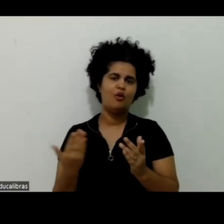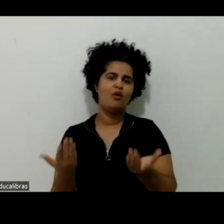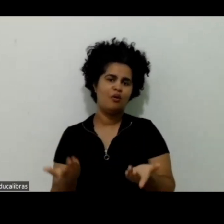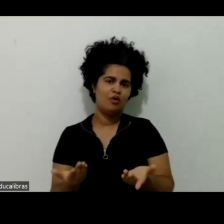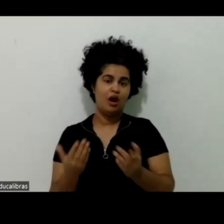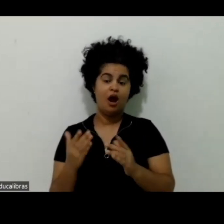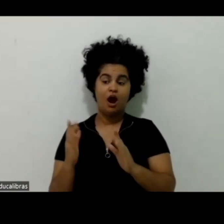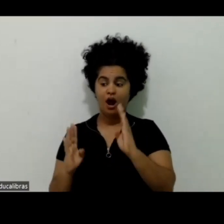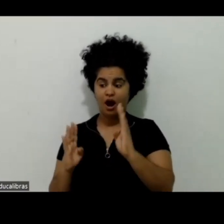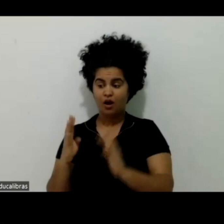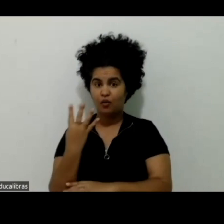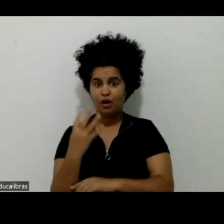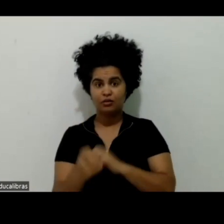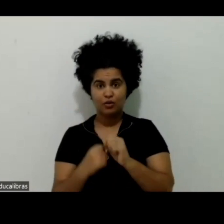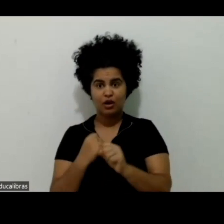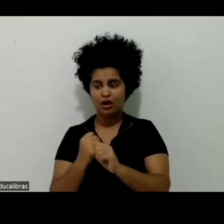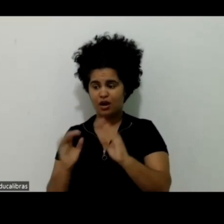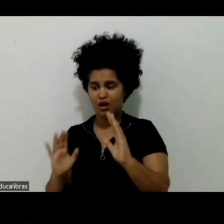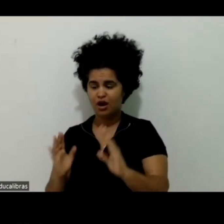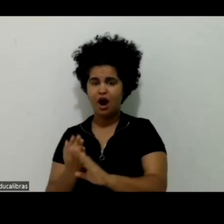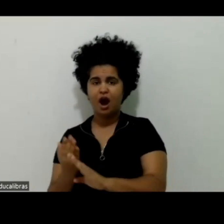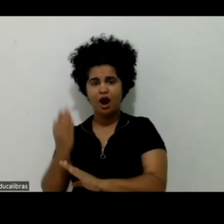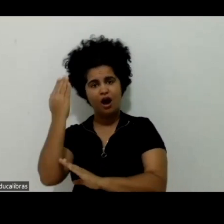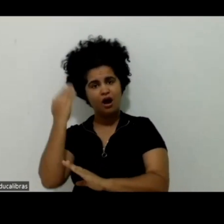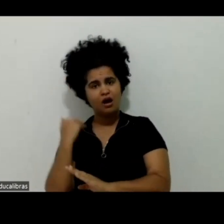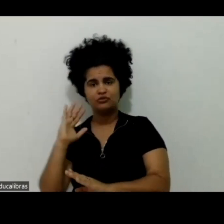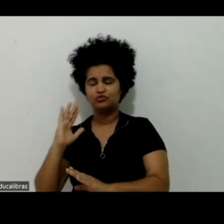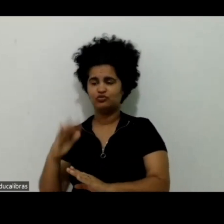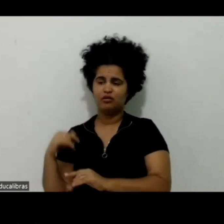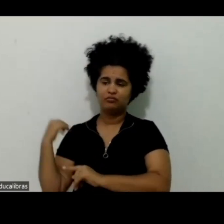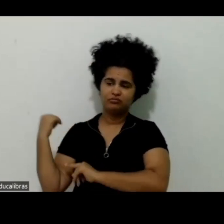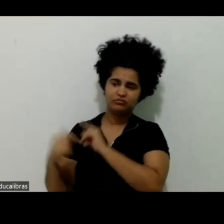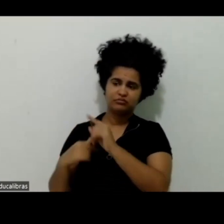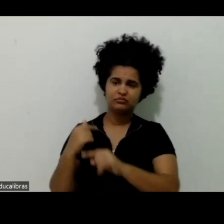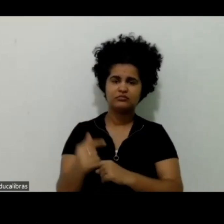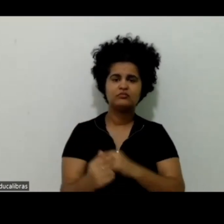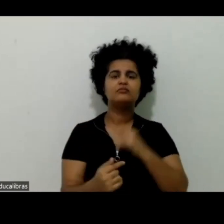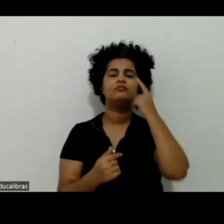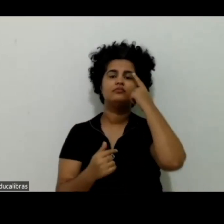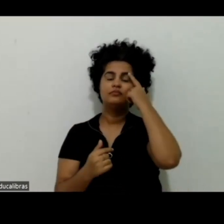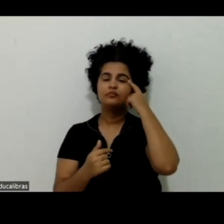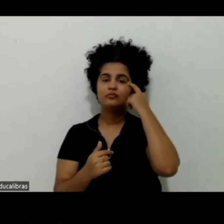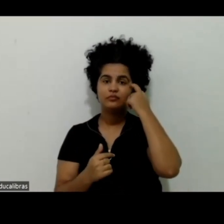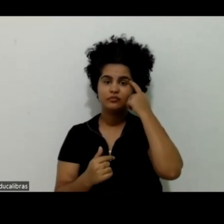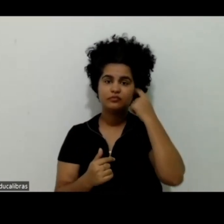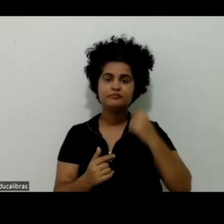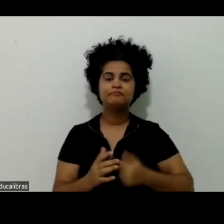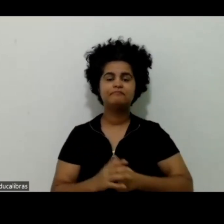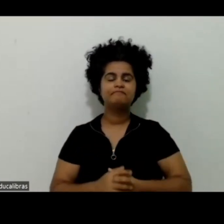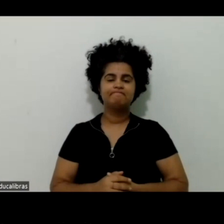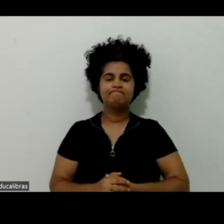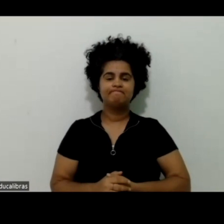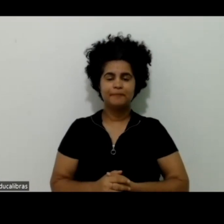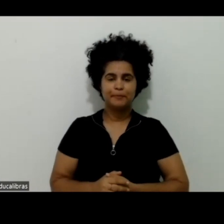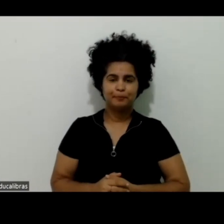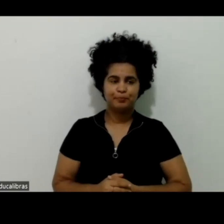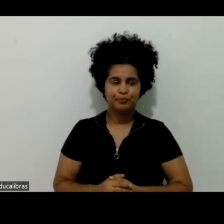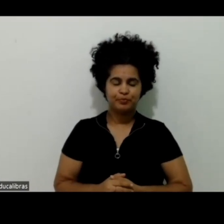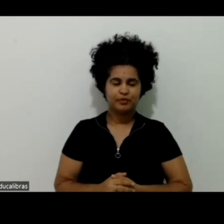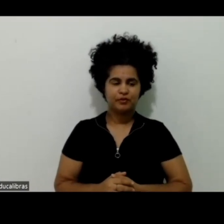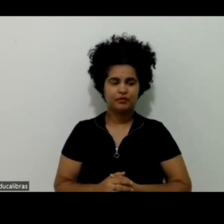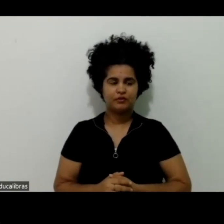isso, né, com reforma trabalhista, reforma previdenciária, enfim, a destruição de, né, PEC do teto, a destruição de um monte de direitos,